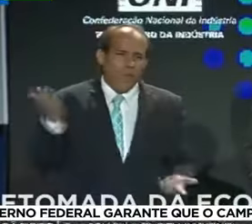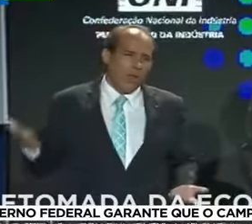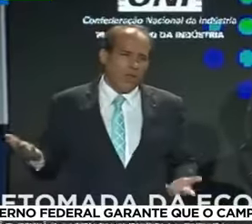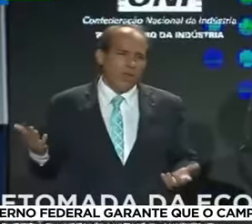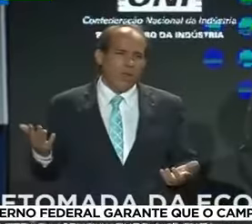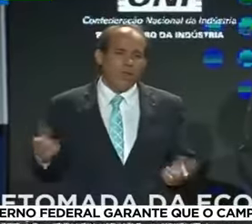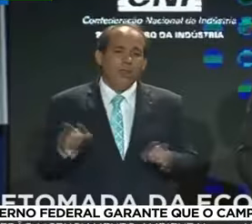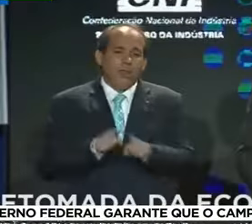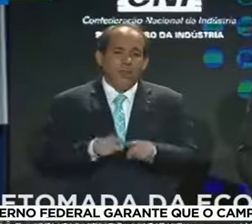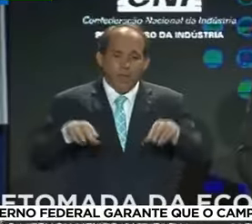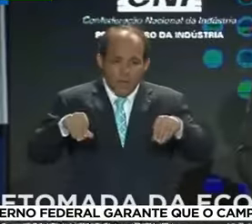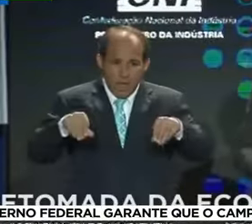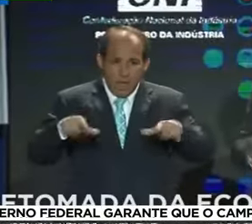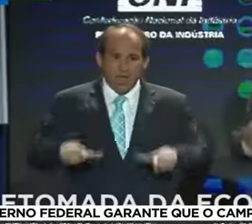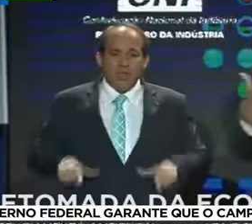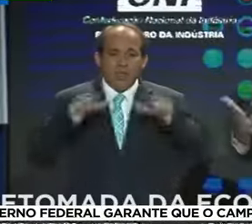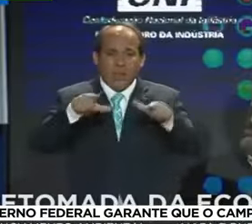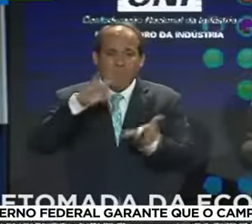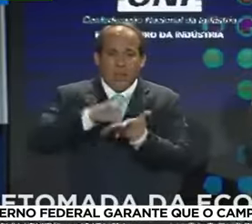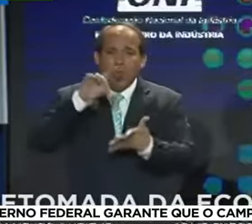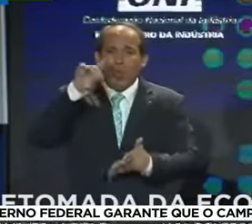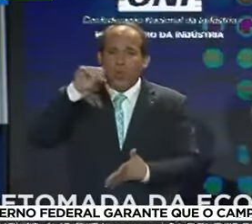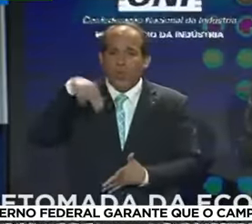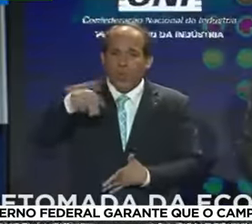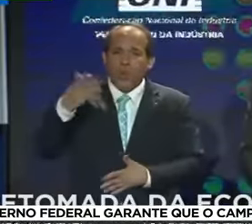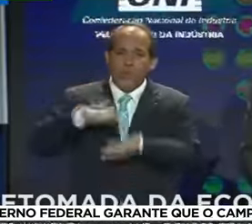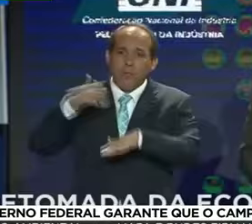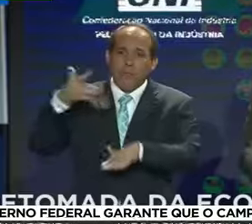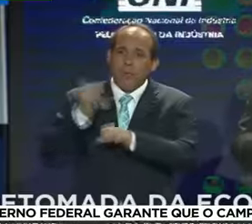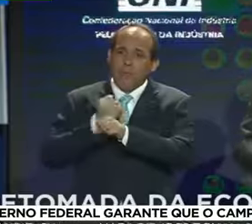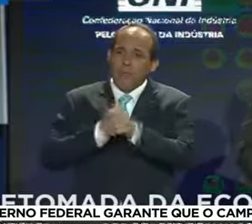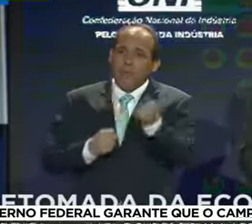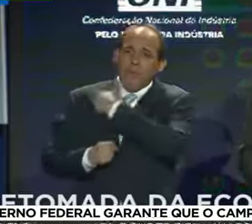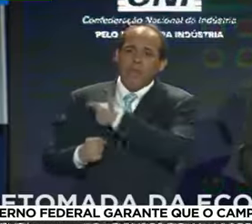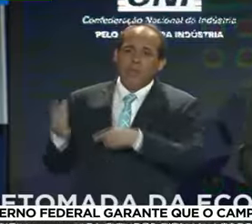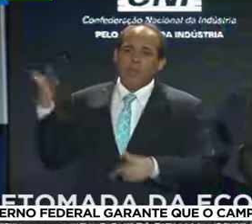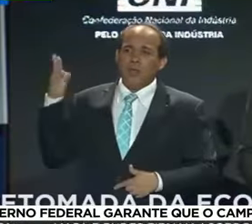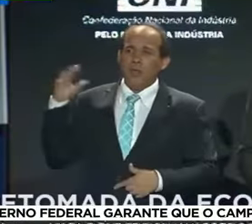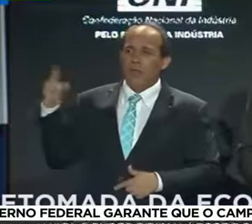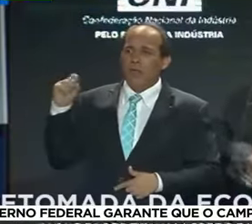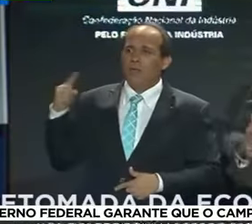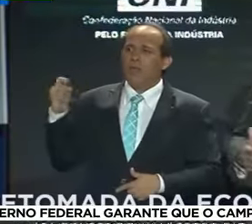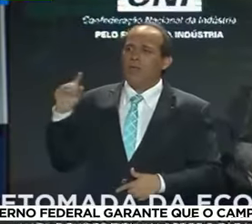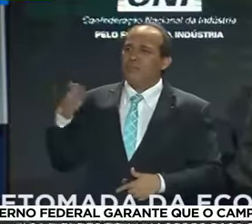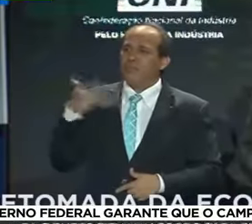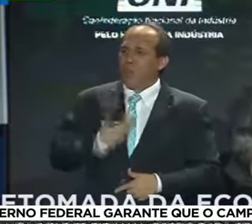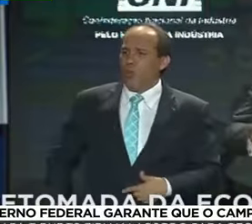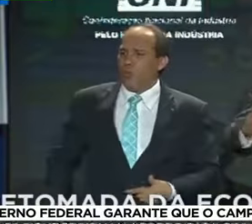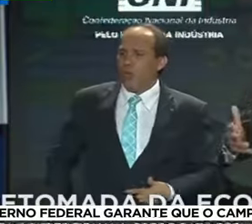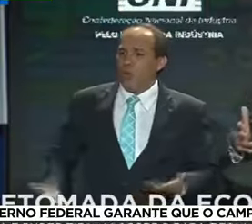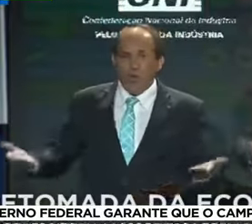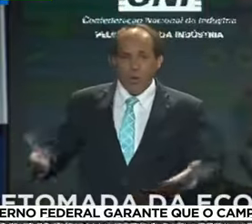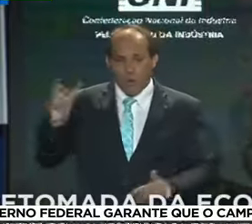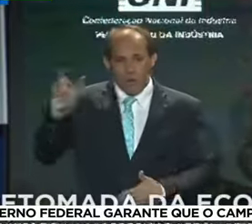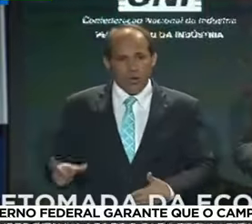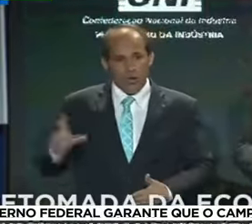Titulação de terras. Estão fazendo muito mais que os últimos 20 anos de governo que nos antecederam. Hoje, o homem do campo, já em